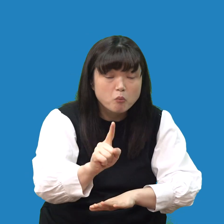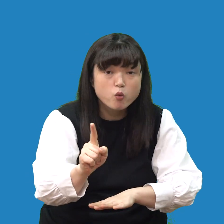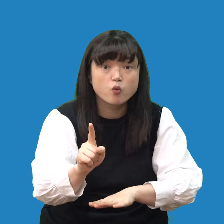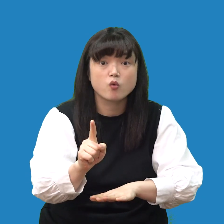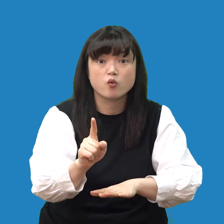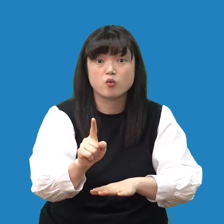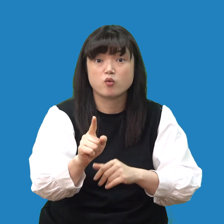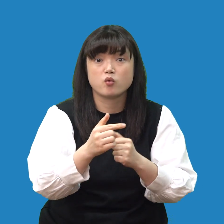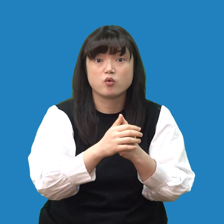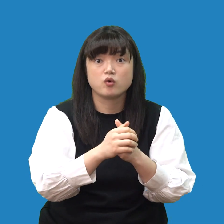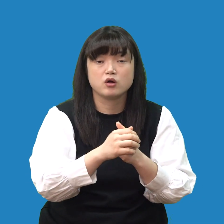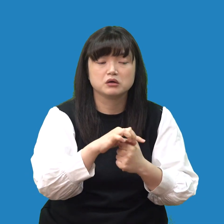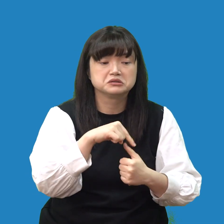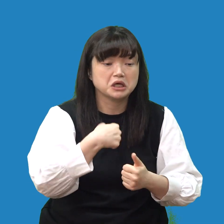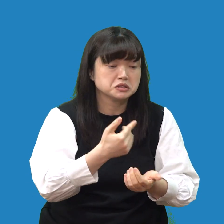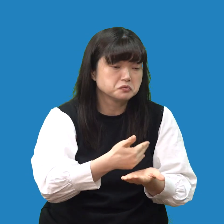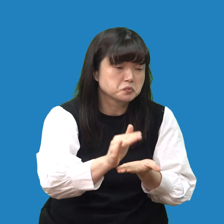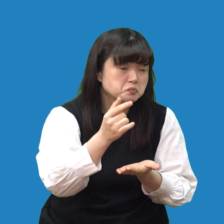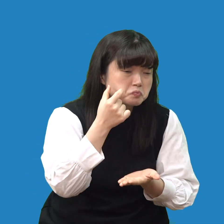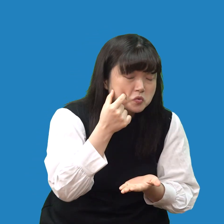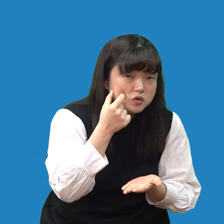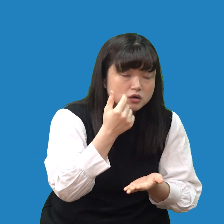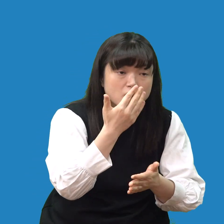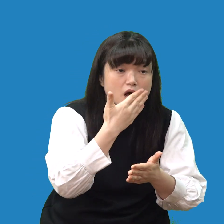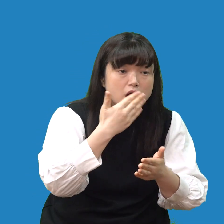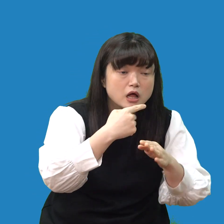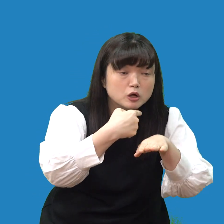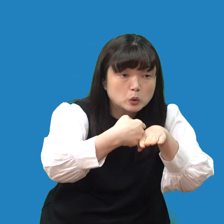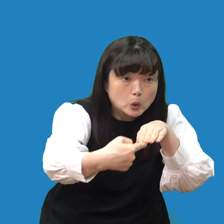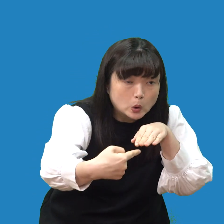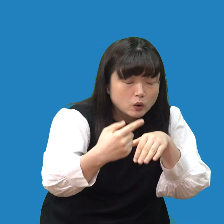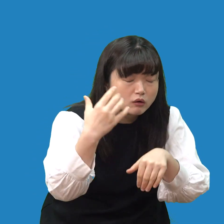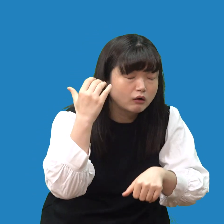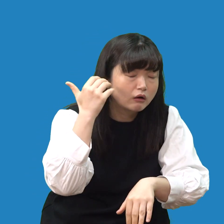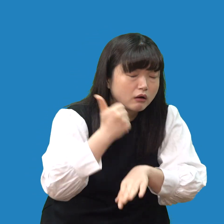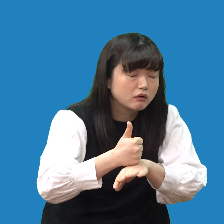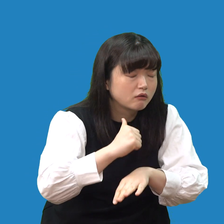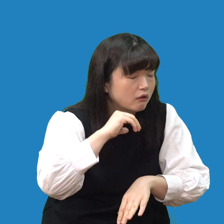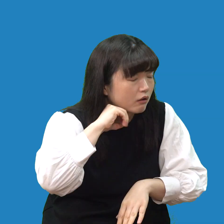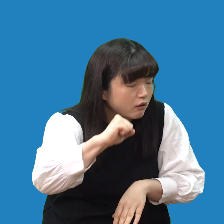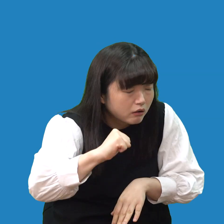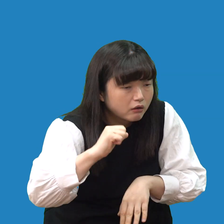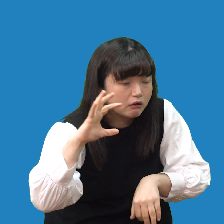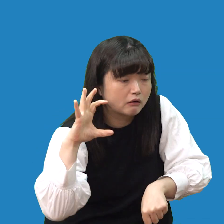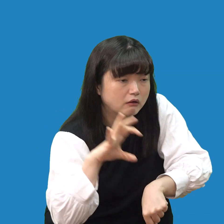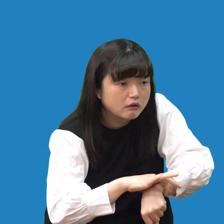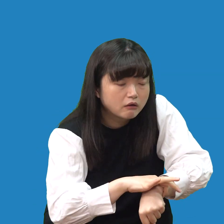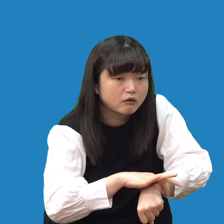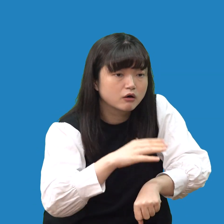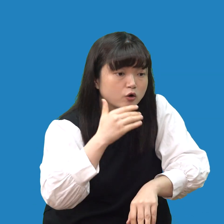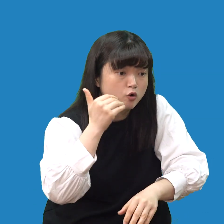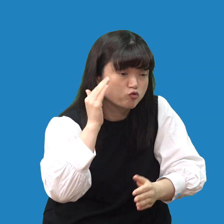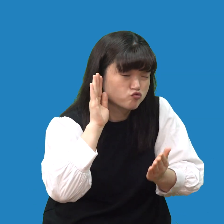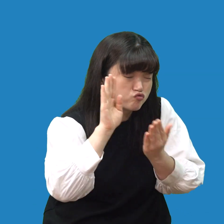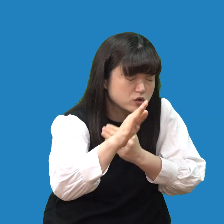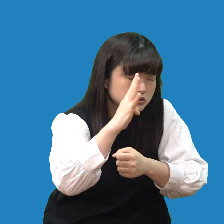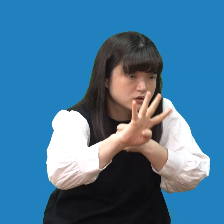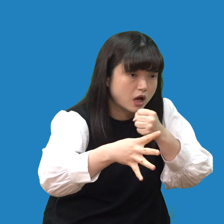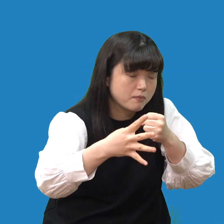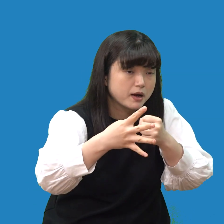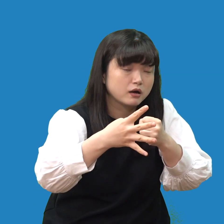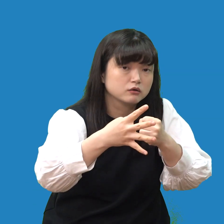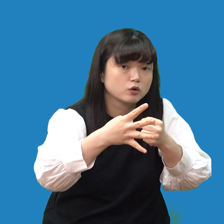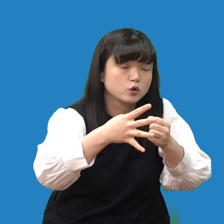뭡니까? 자기들이 쫓아내지 못한 그 가나안 족속이 올무가 되었고 그 뒤로부터 400년간